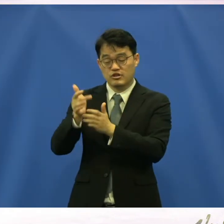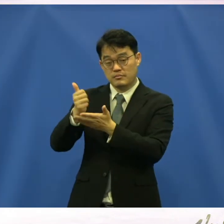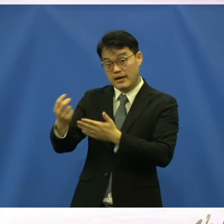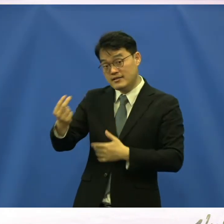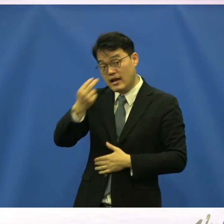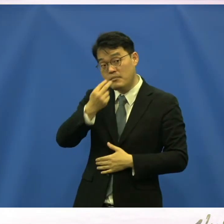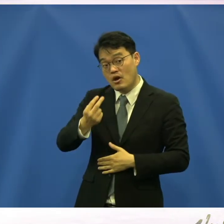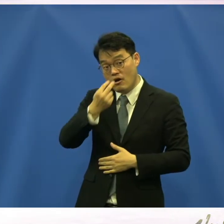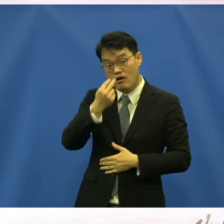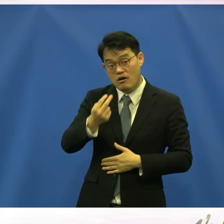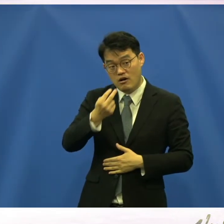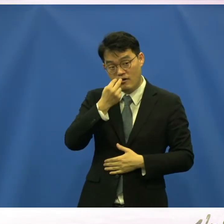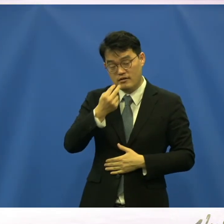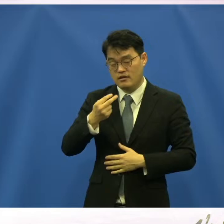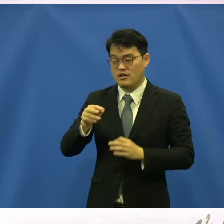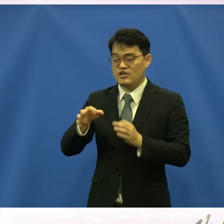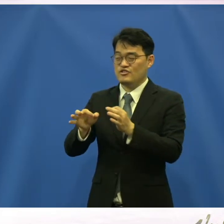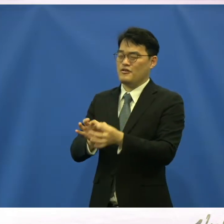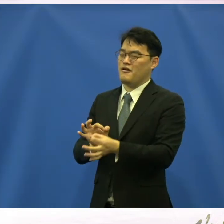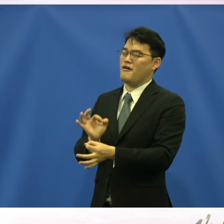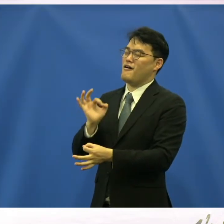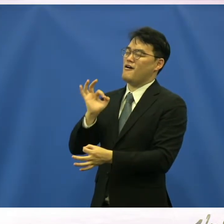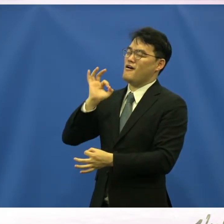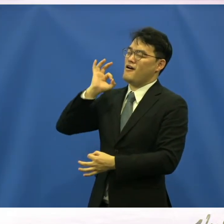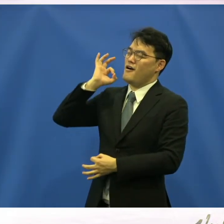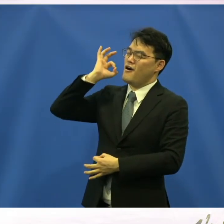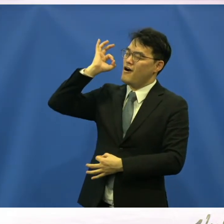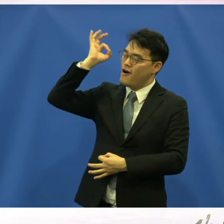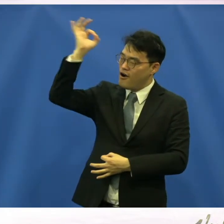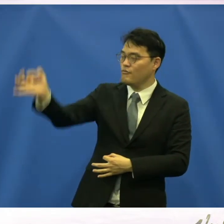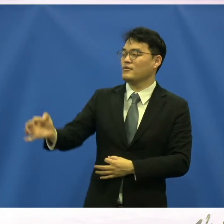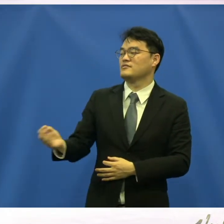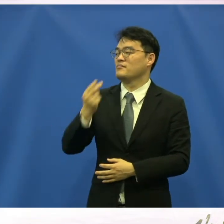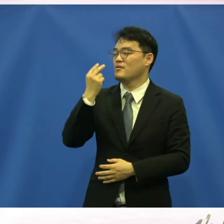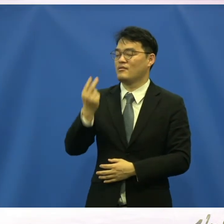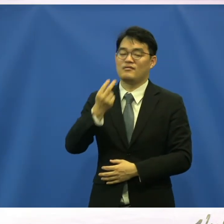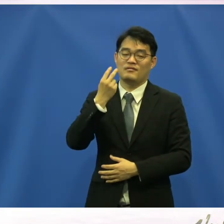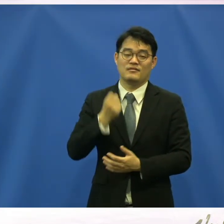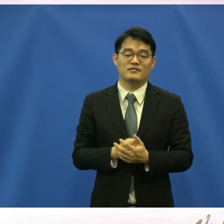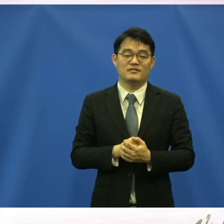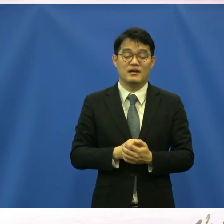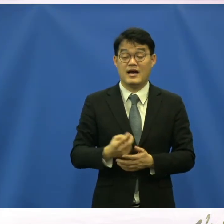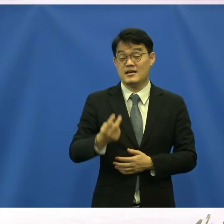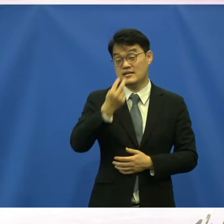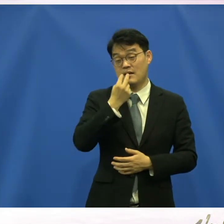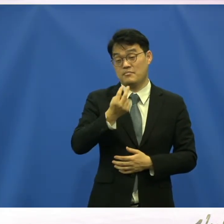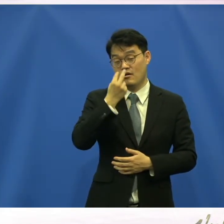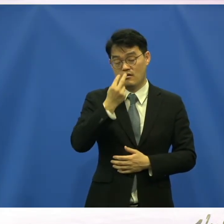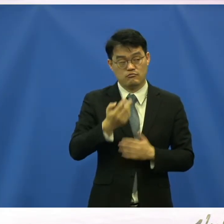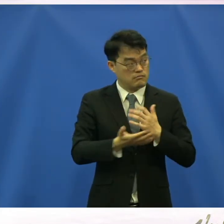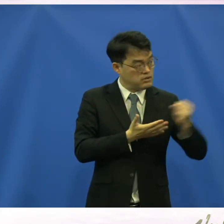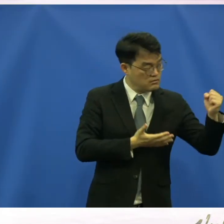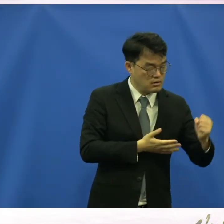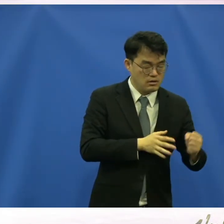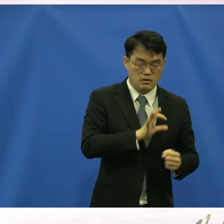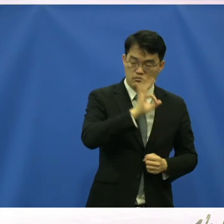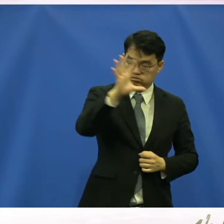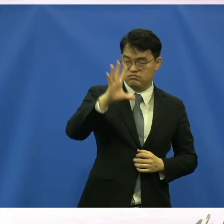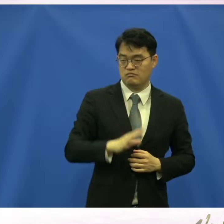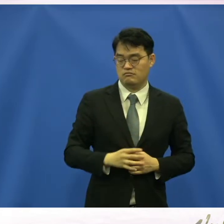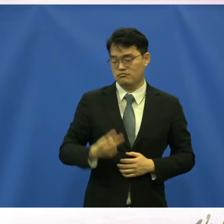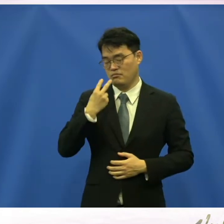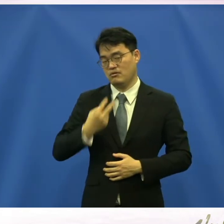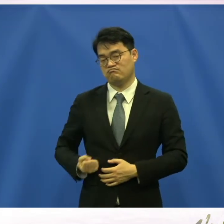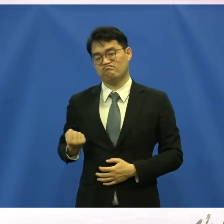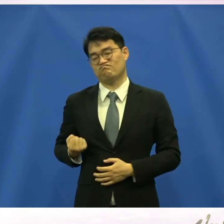영원한 생명. 이 생명을 어떻게 누가 흔들 수가 없어. 그 생명이 우리 안에서 나타난다. 그러니까 내